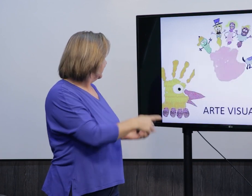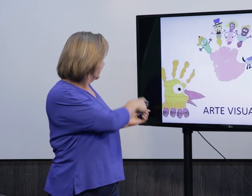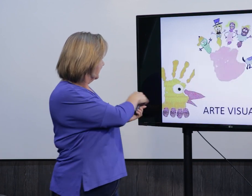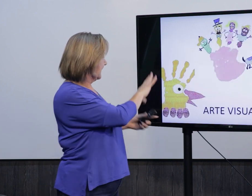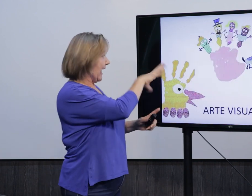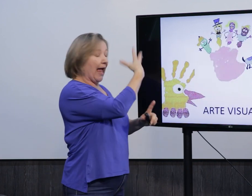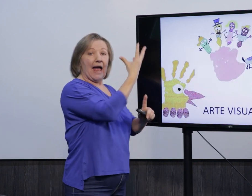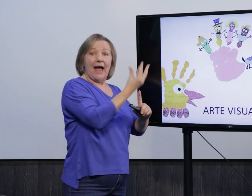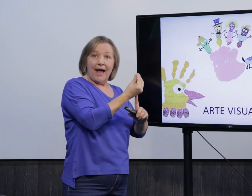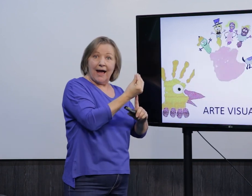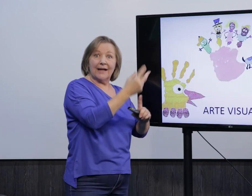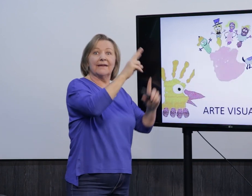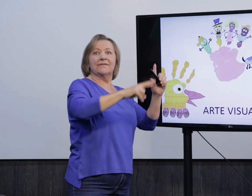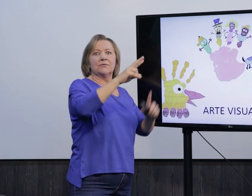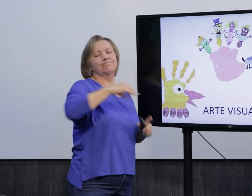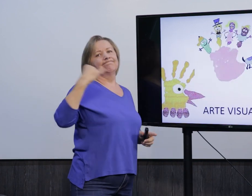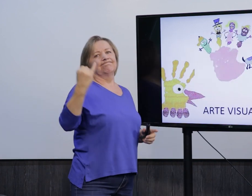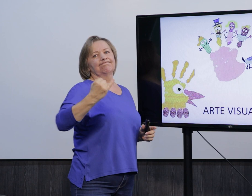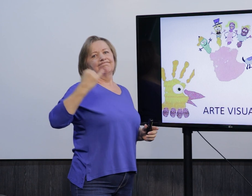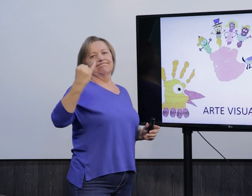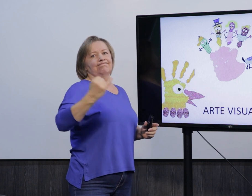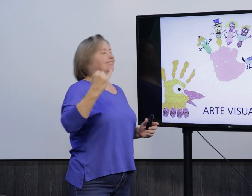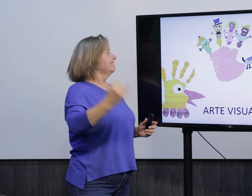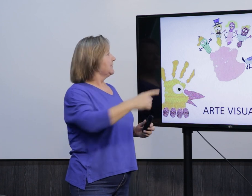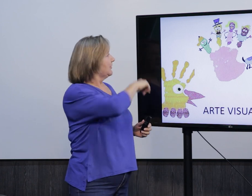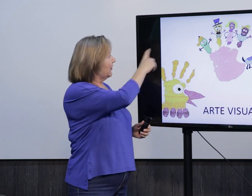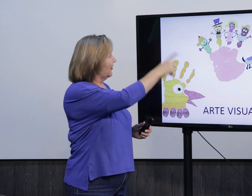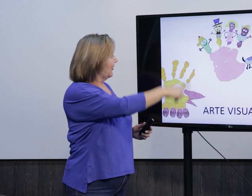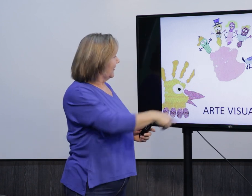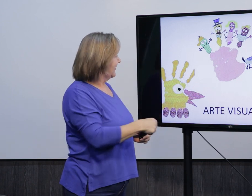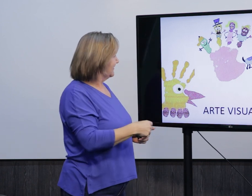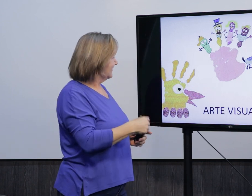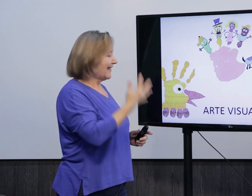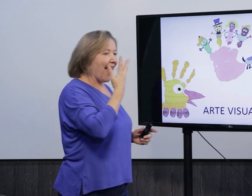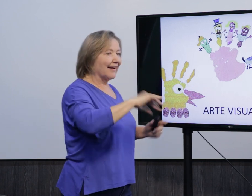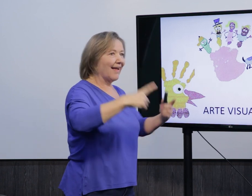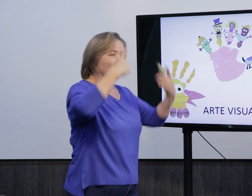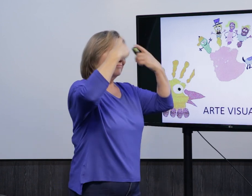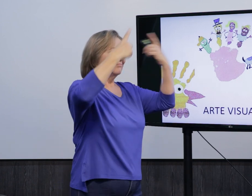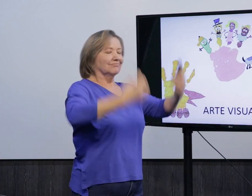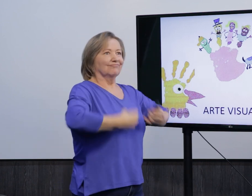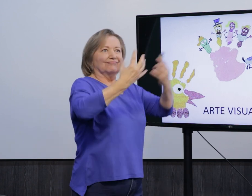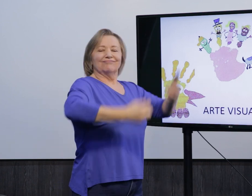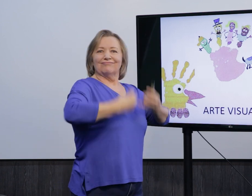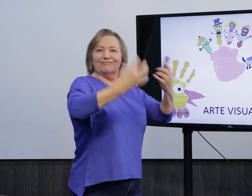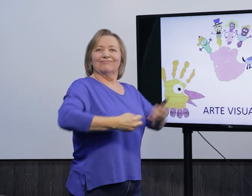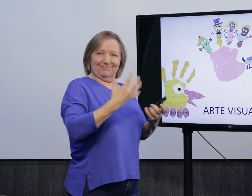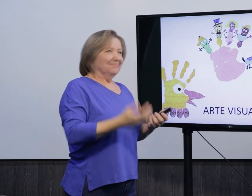na arte visual extremamente importante né ter essa ideia essa exploração